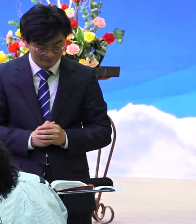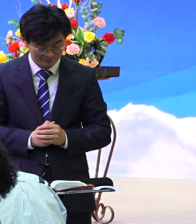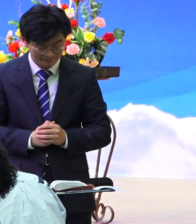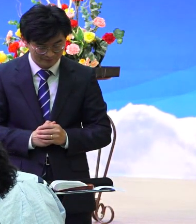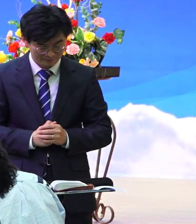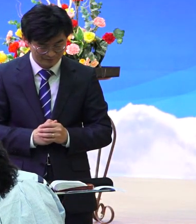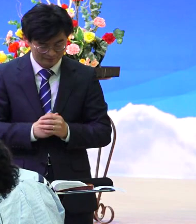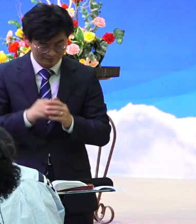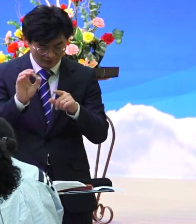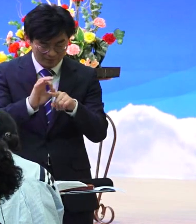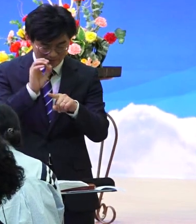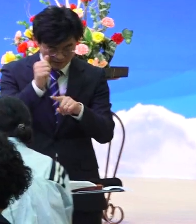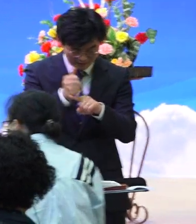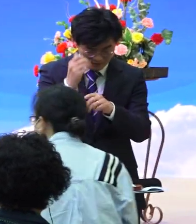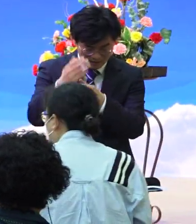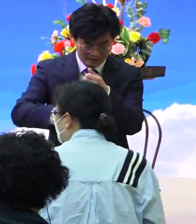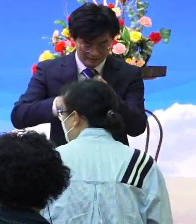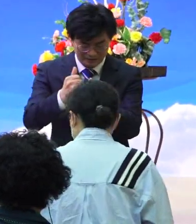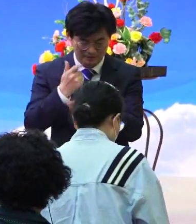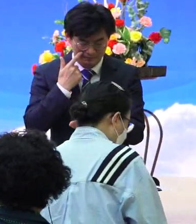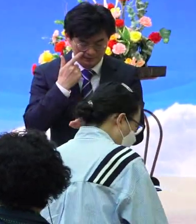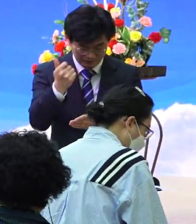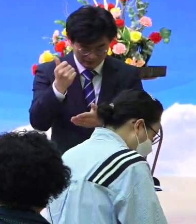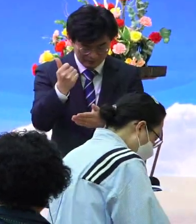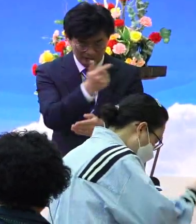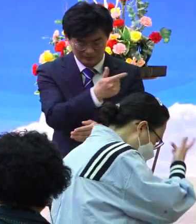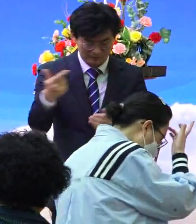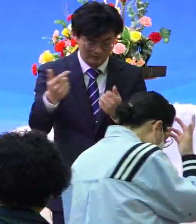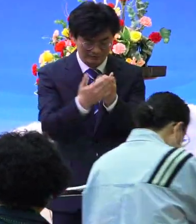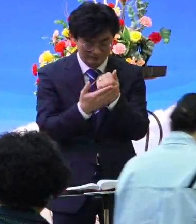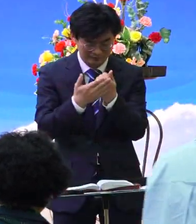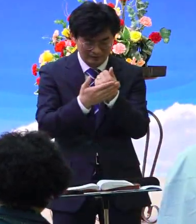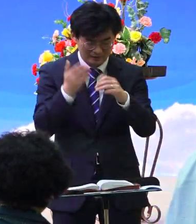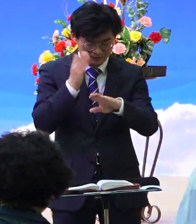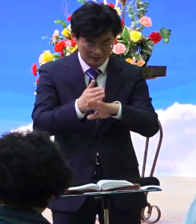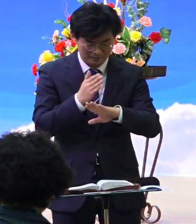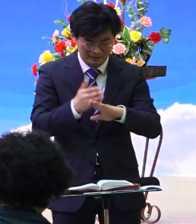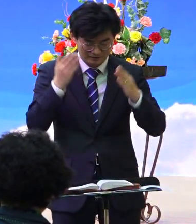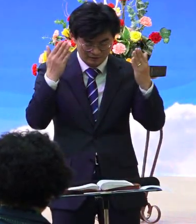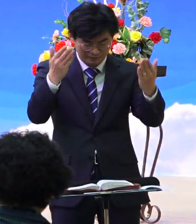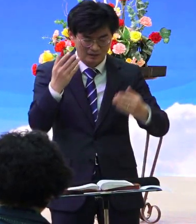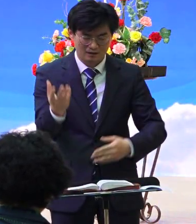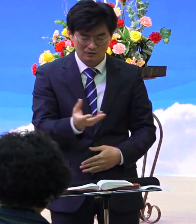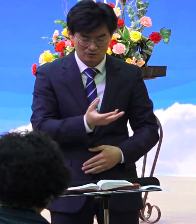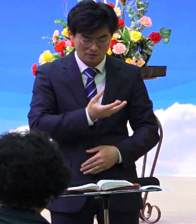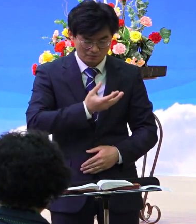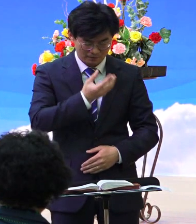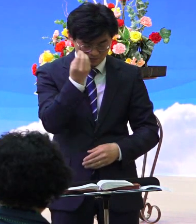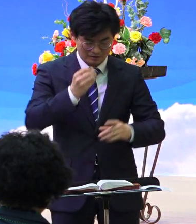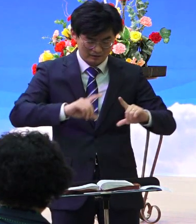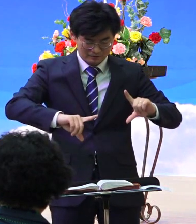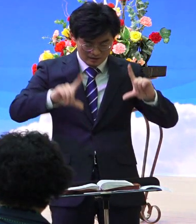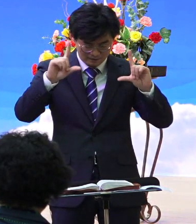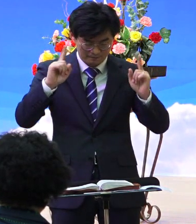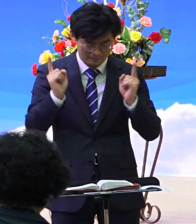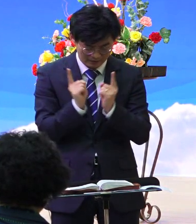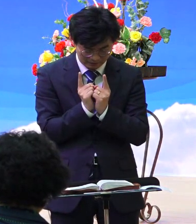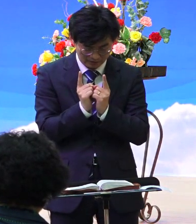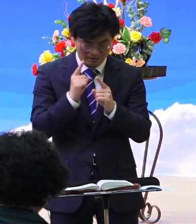만왕의 왕이신 하나님 아버지, 우리 하나님의 크신 은혜를 감사합니다. 거룩한 주일을 주시고 주님의